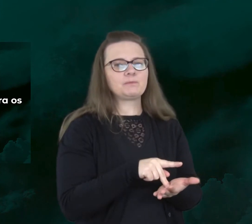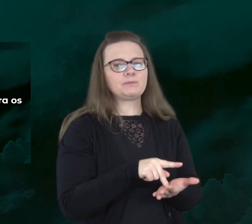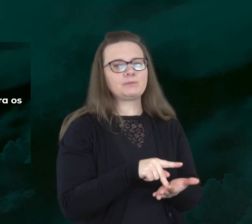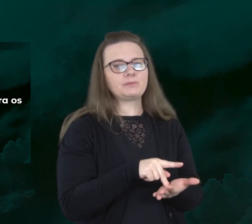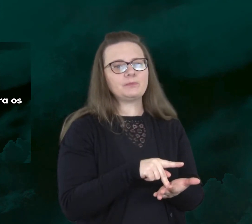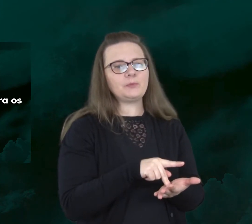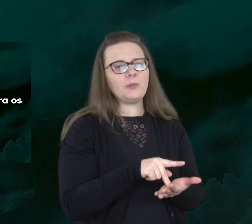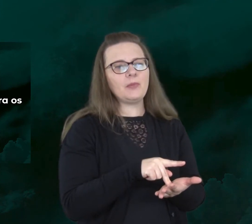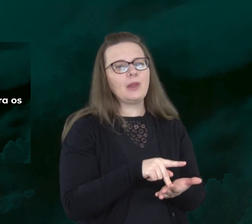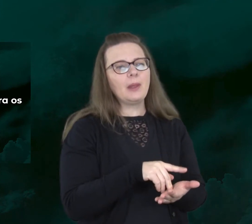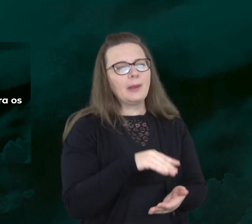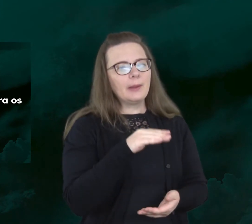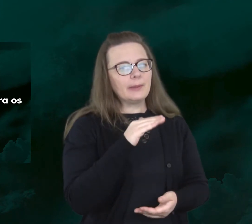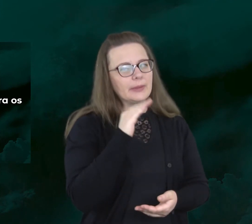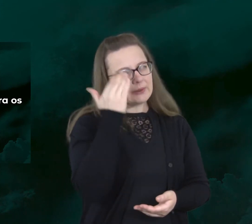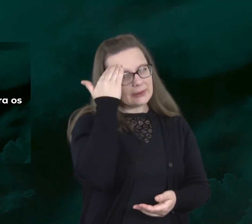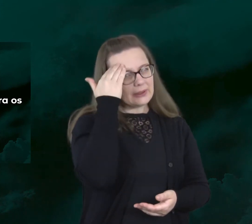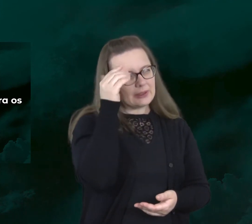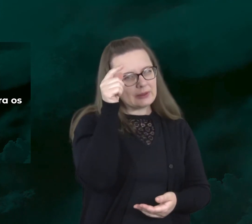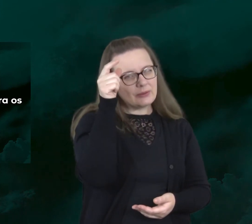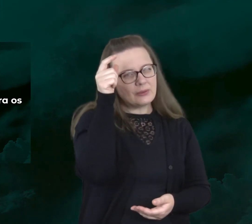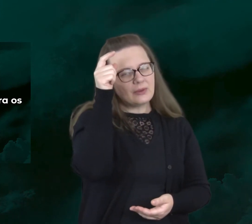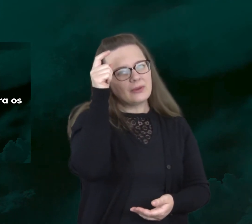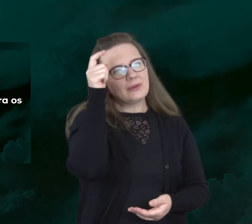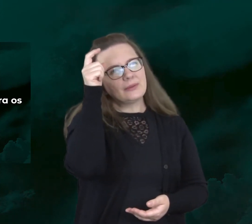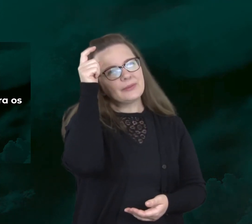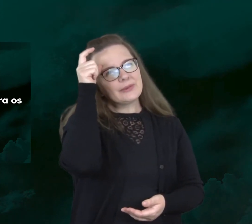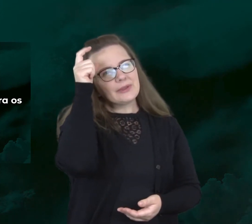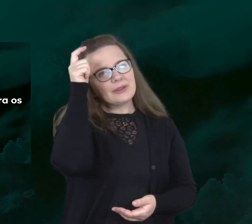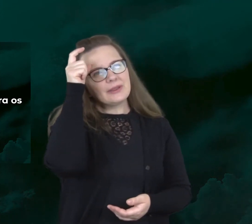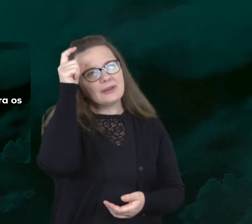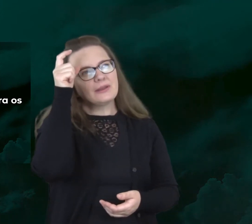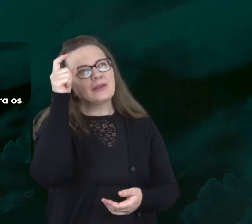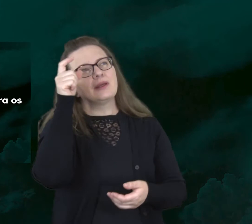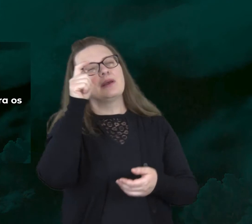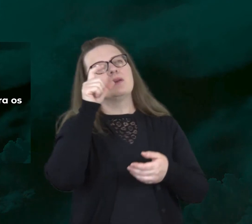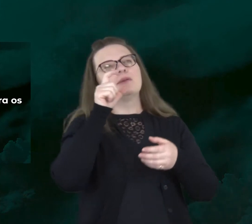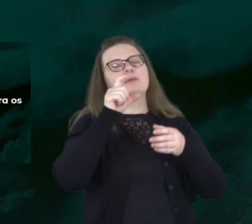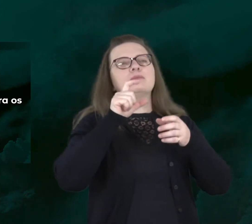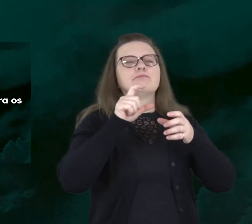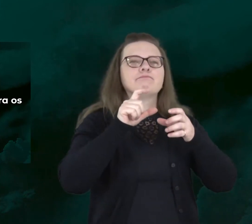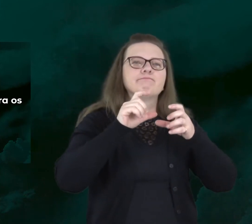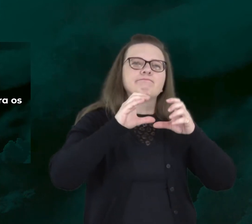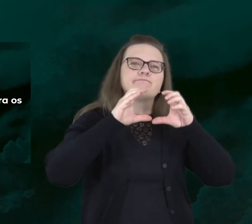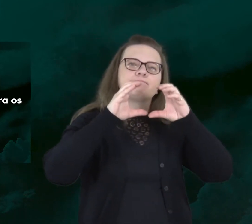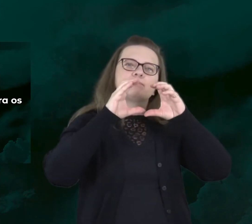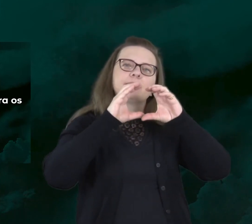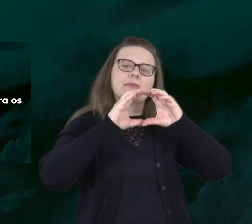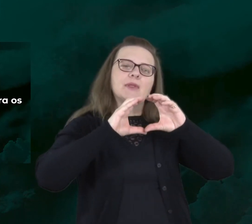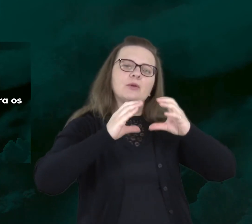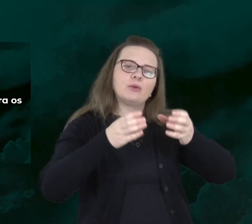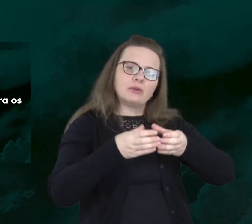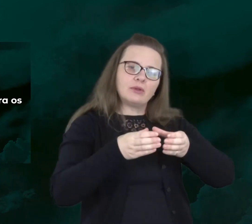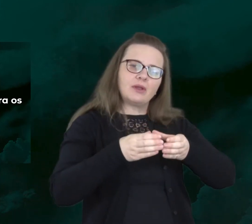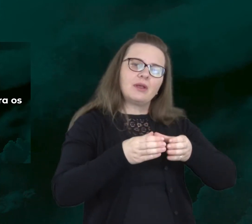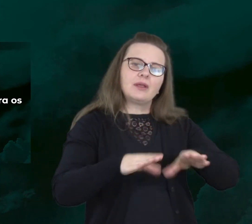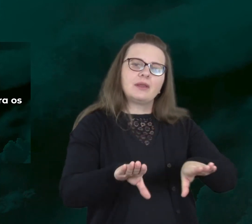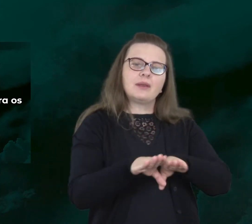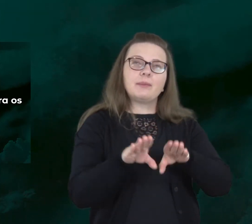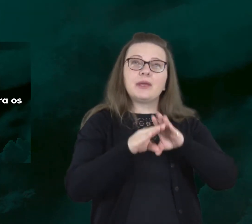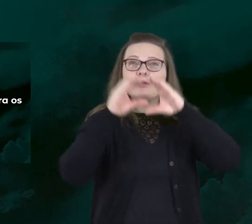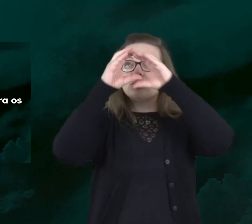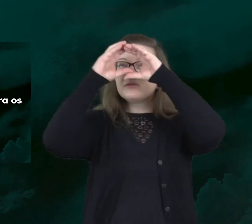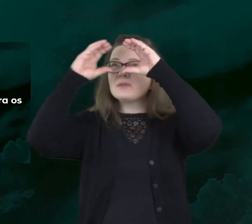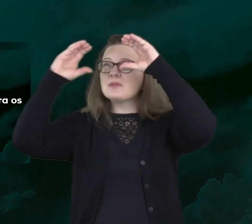E da potestade de Satanás para Deus, a fim de que recebam eles remissão de pecados e herança entre os que